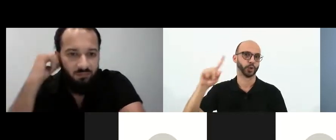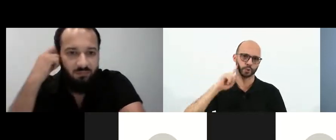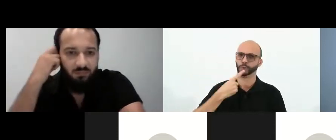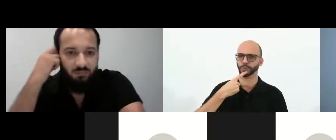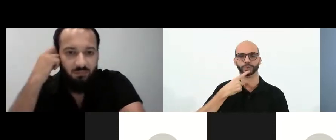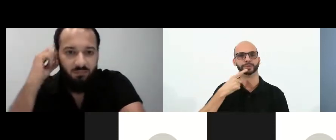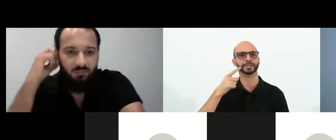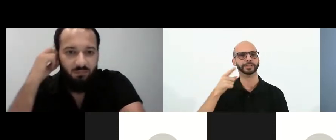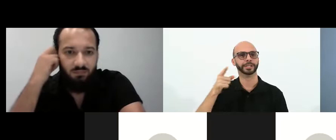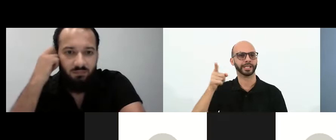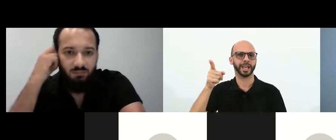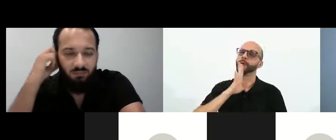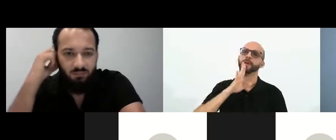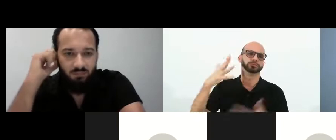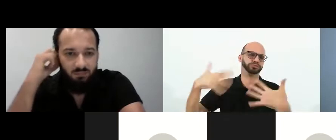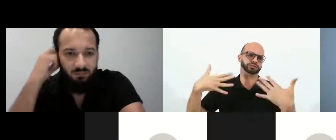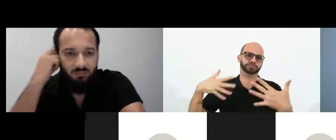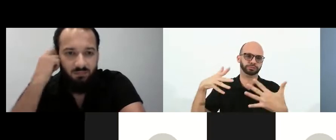Pimenta, ele